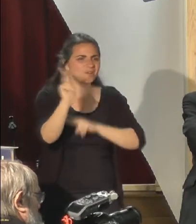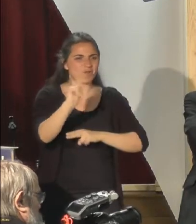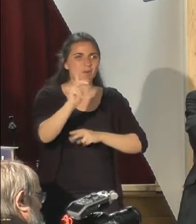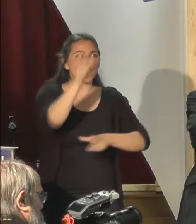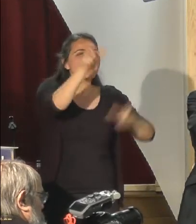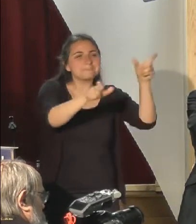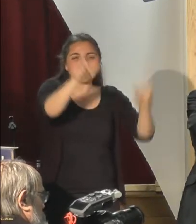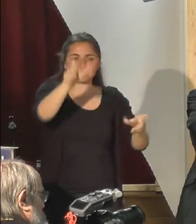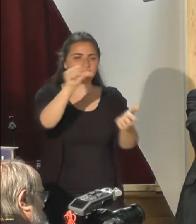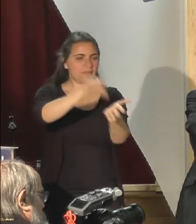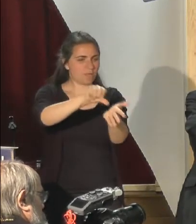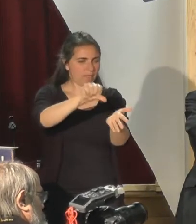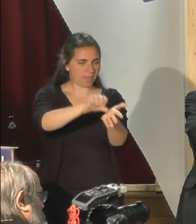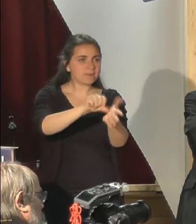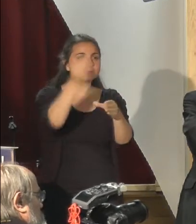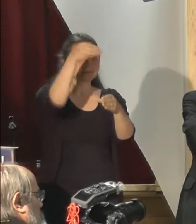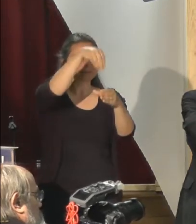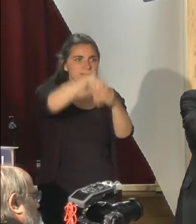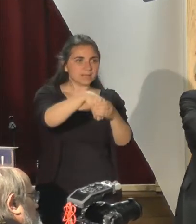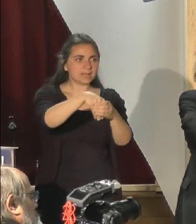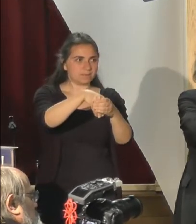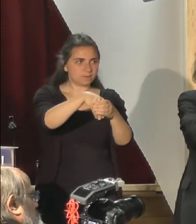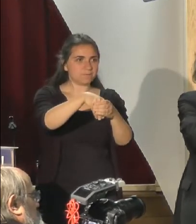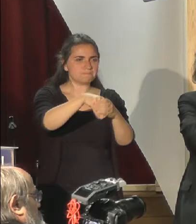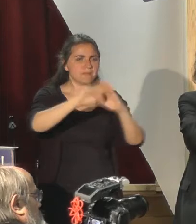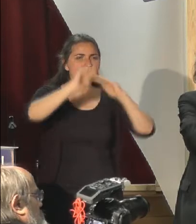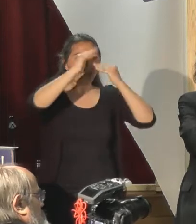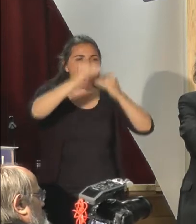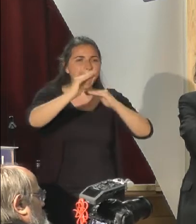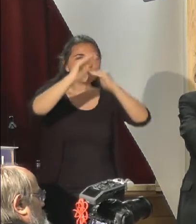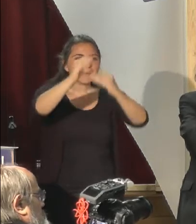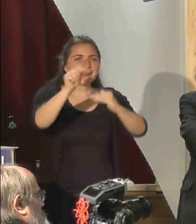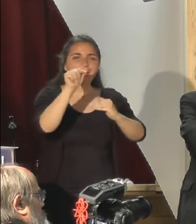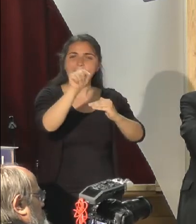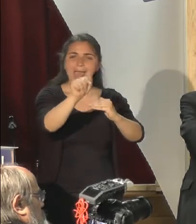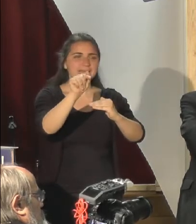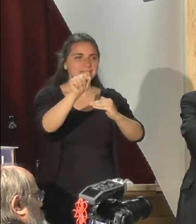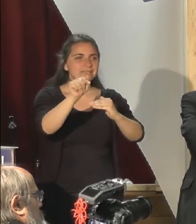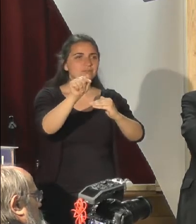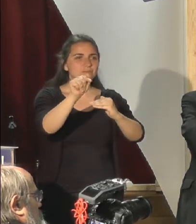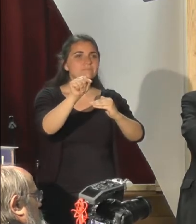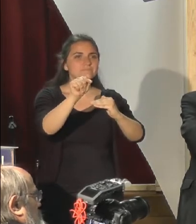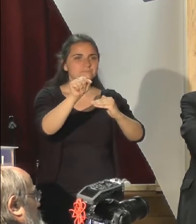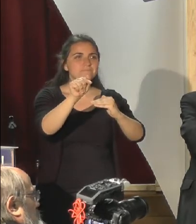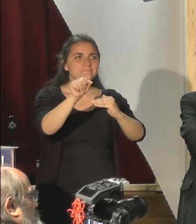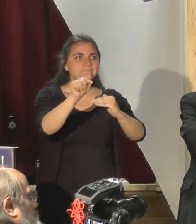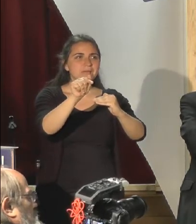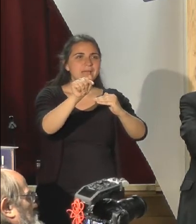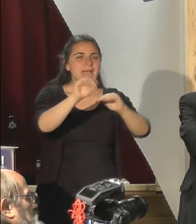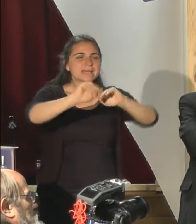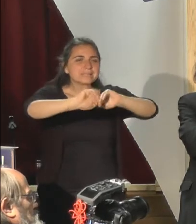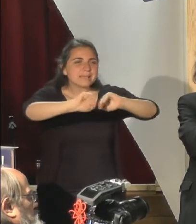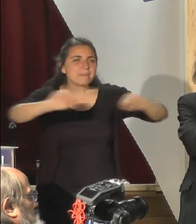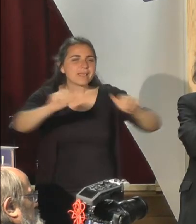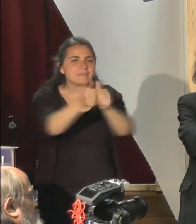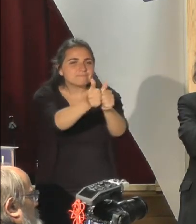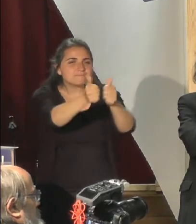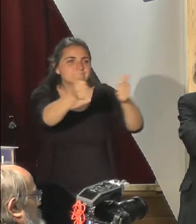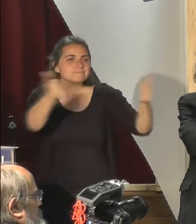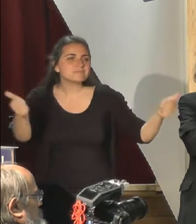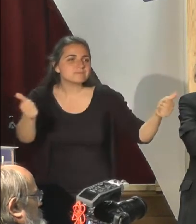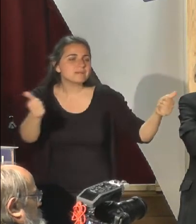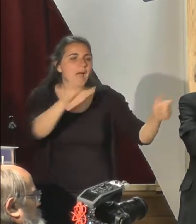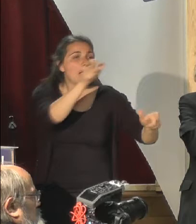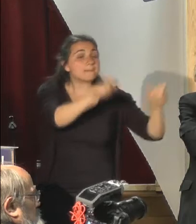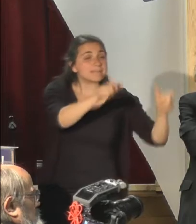Precisamente a Marea é o punto culminante dun proceso de divorcio crecente entre a cidadanía do